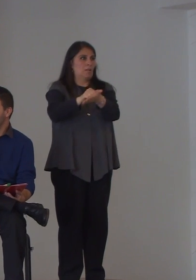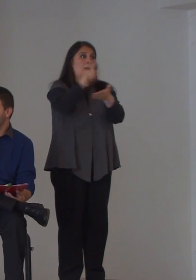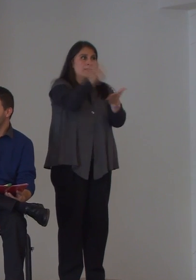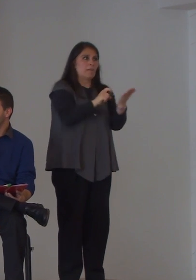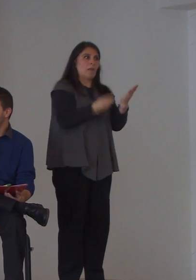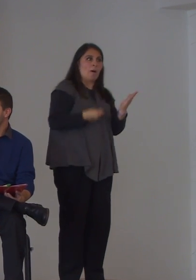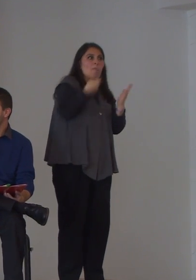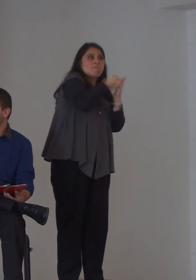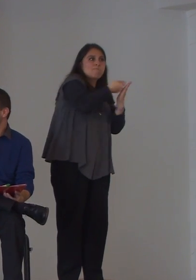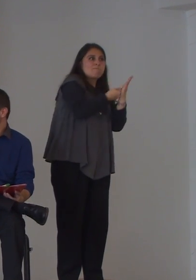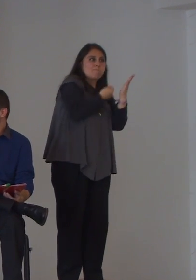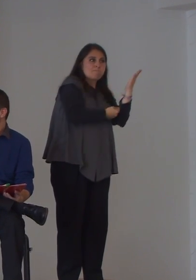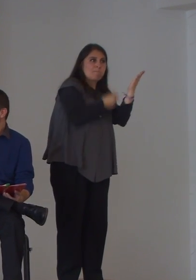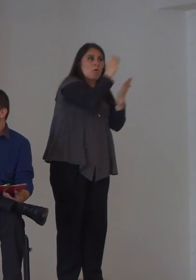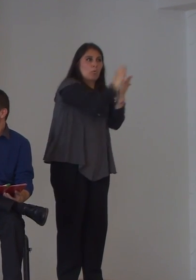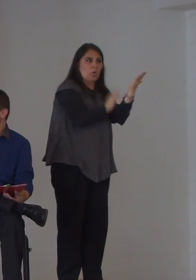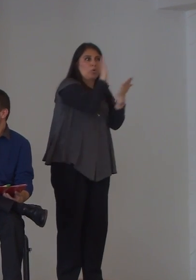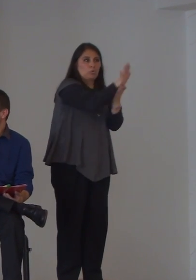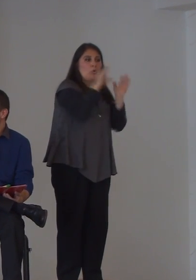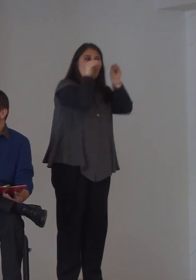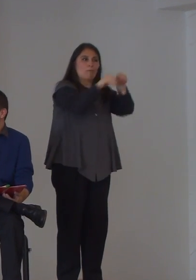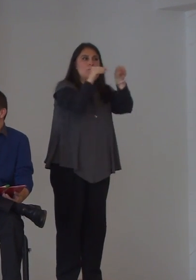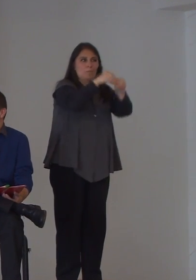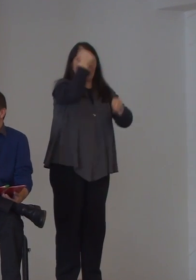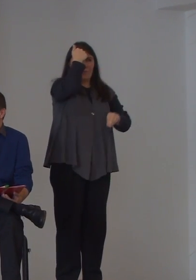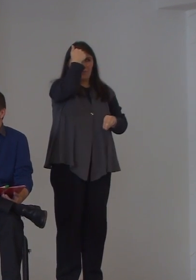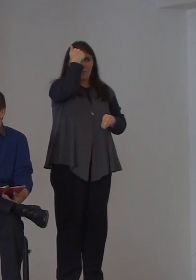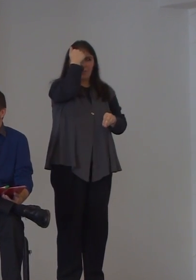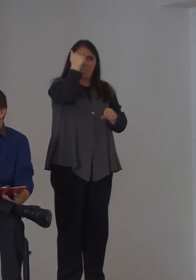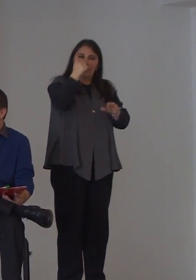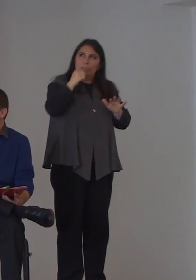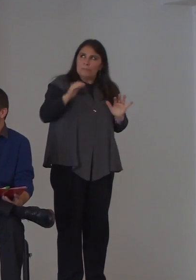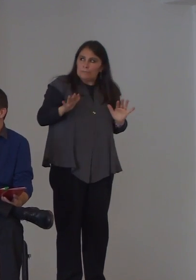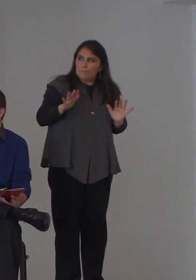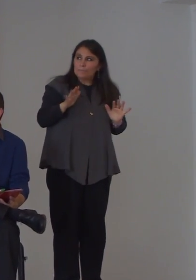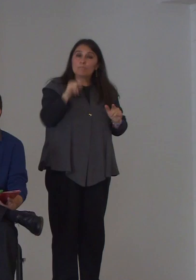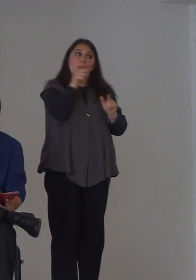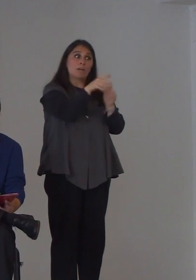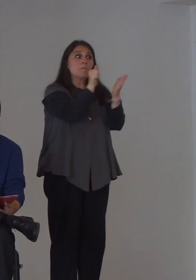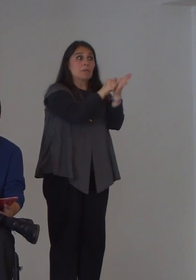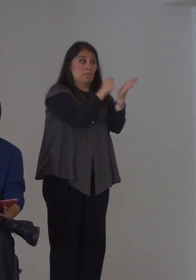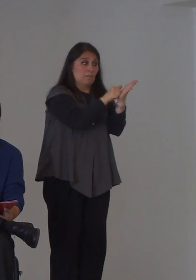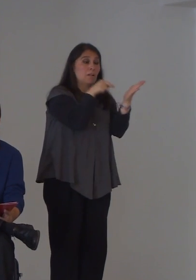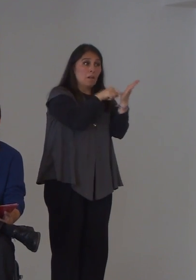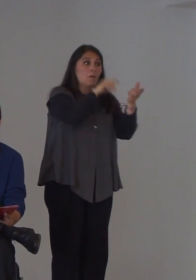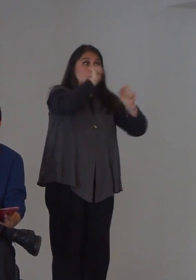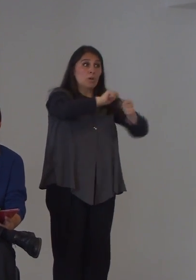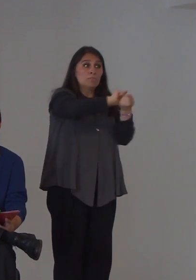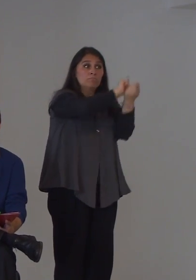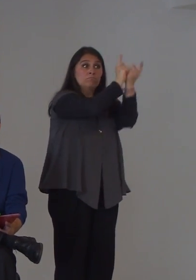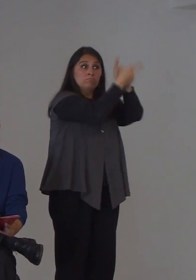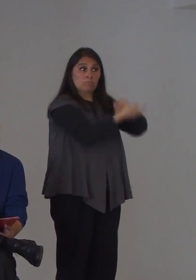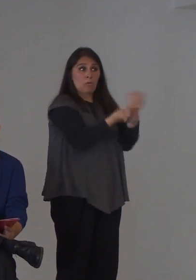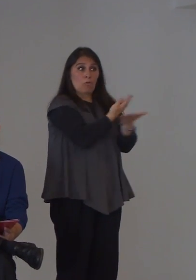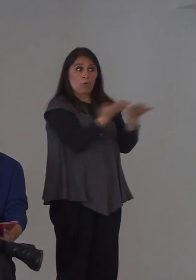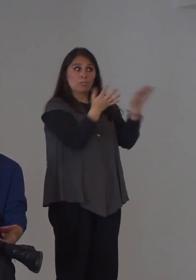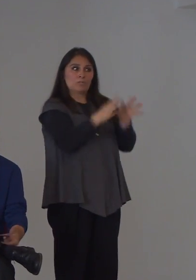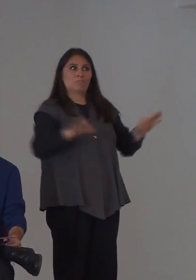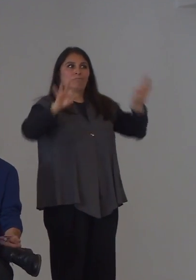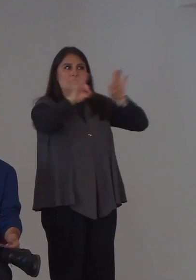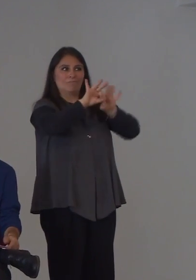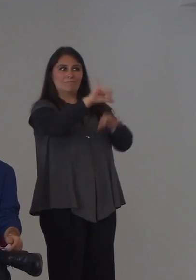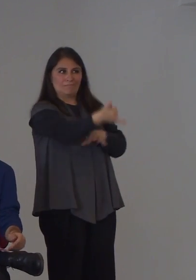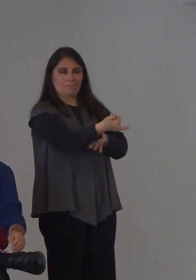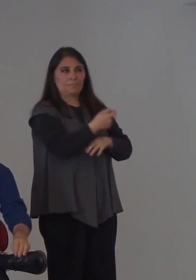poner en el programa de la formación docente, ¿no? Sino que ahí la misma asignatura se puede convertir en cosas tan distintas después. A